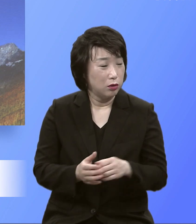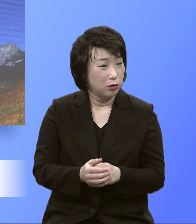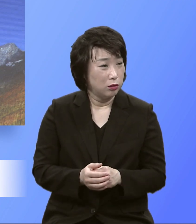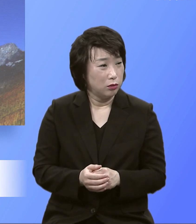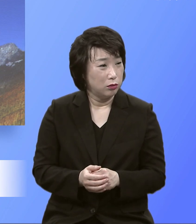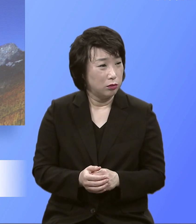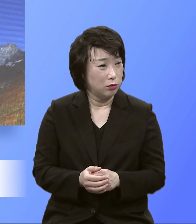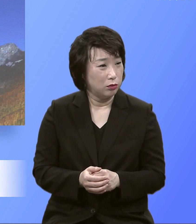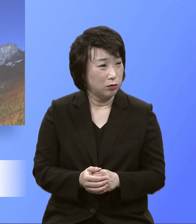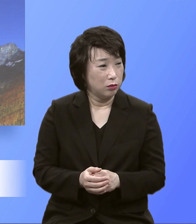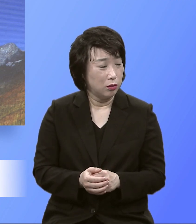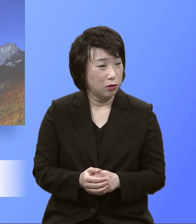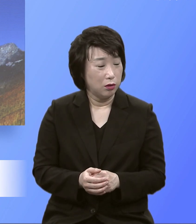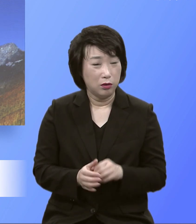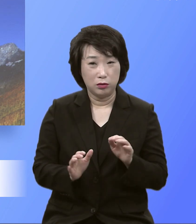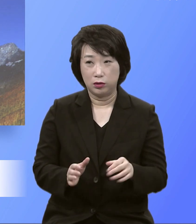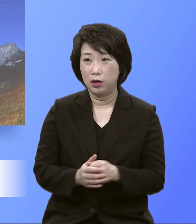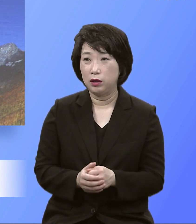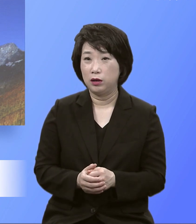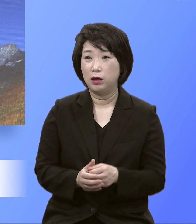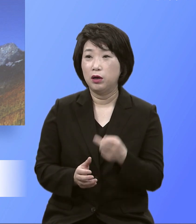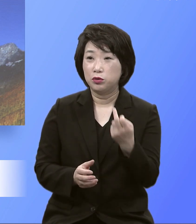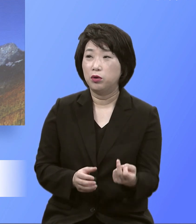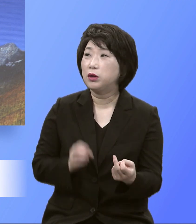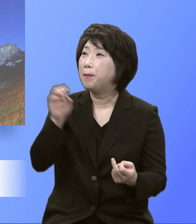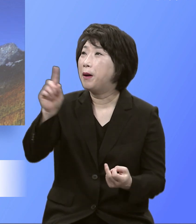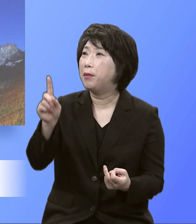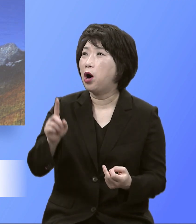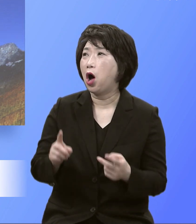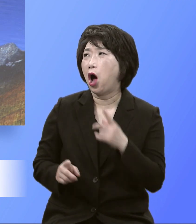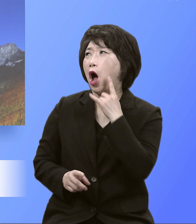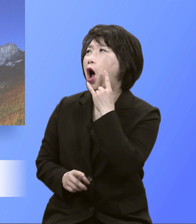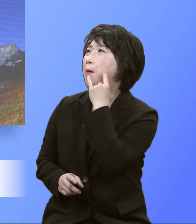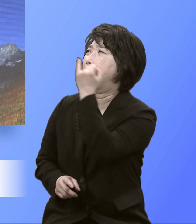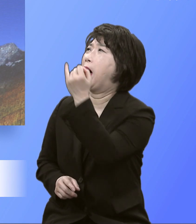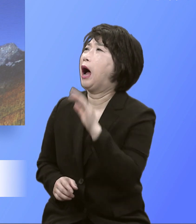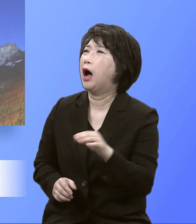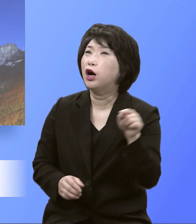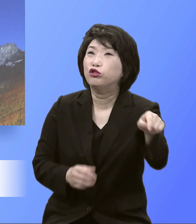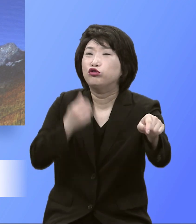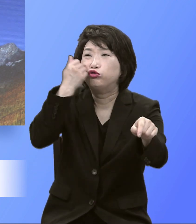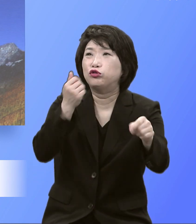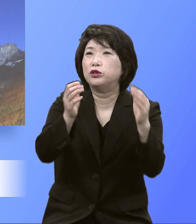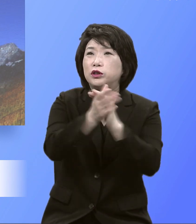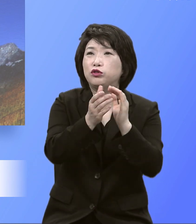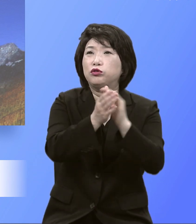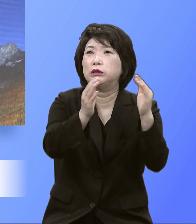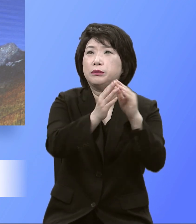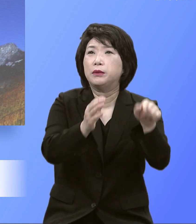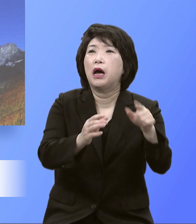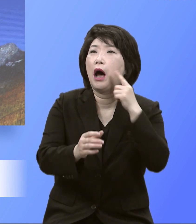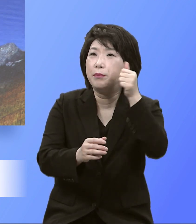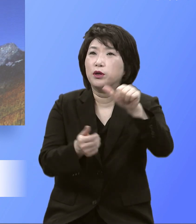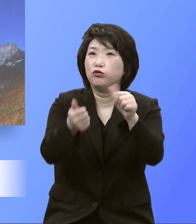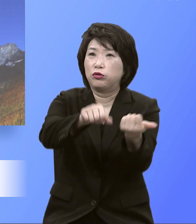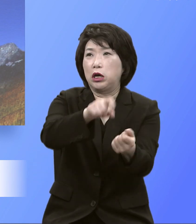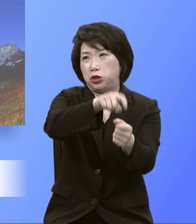죽어야 돼? 그랬더니 엄마 아무개 집에 아버지 죽으니까 떡